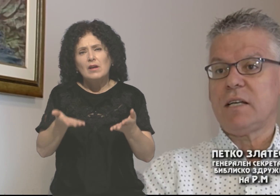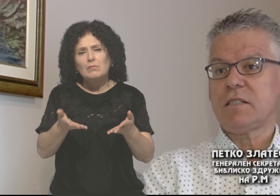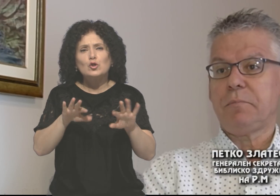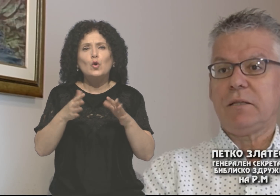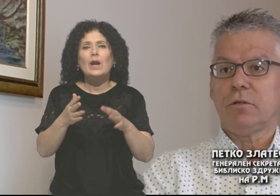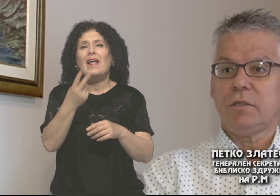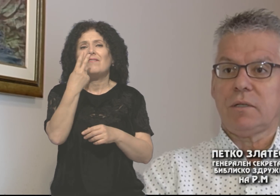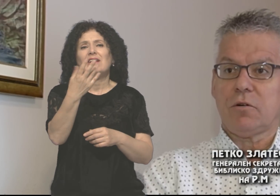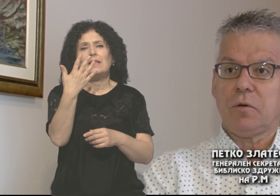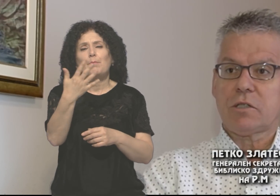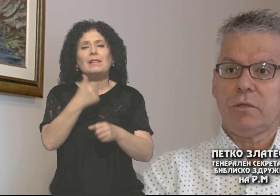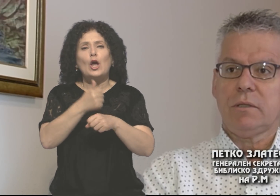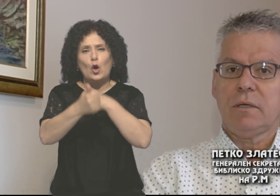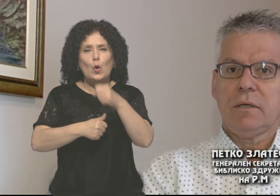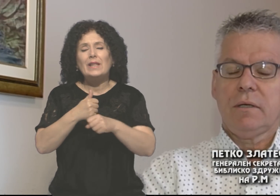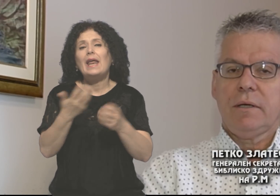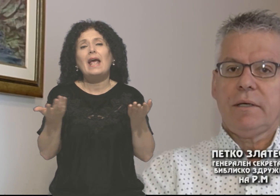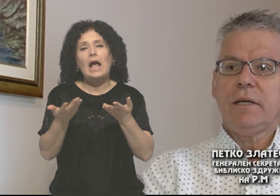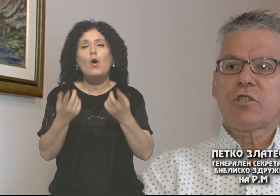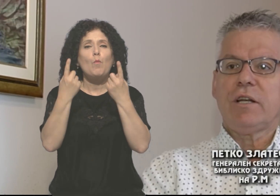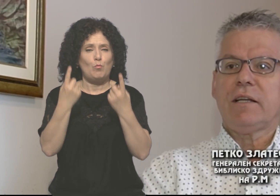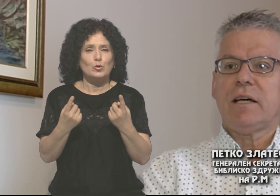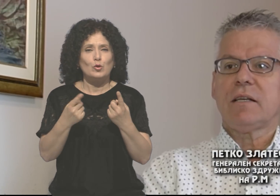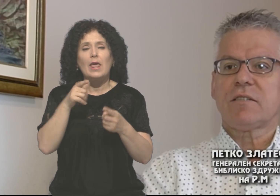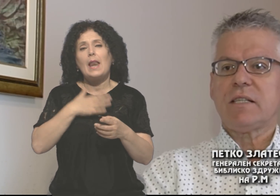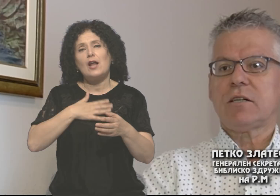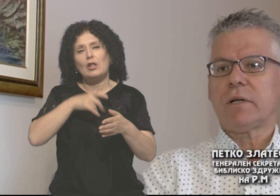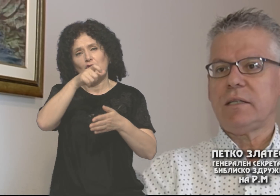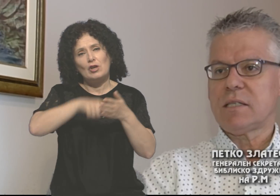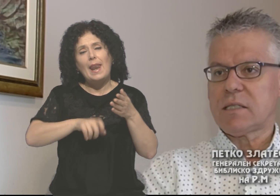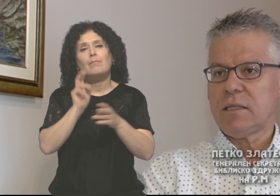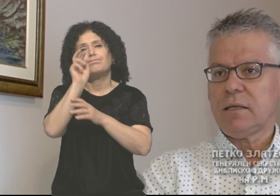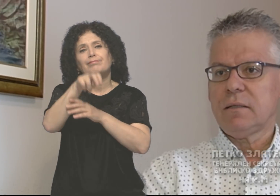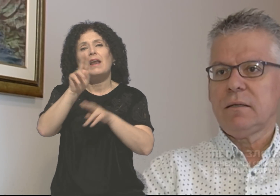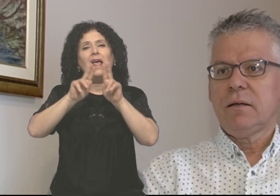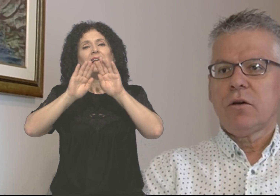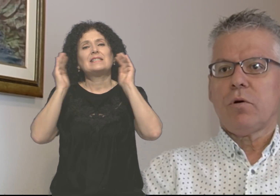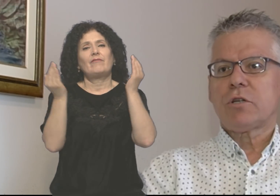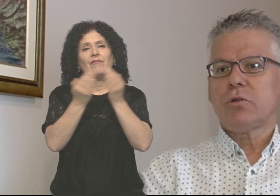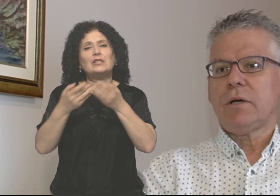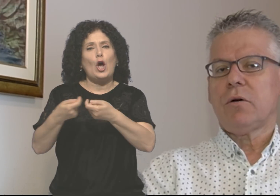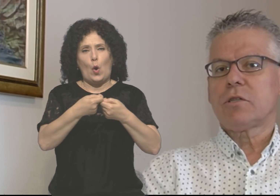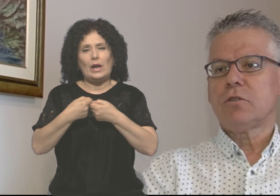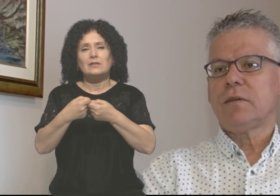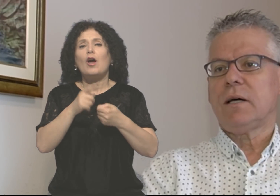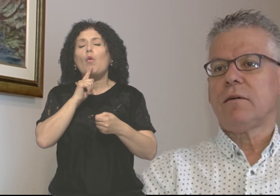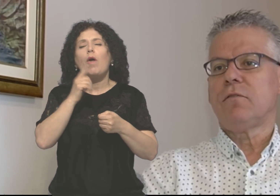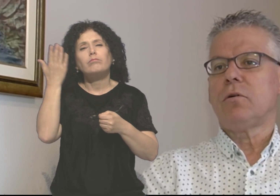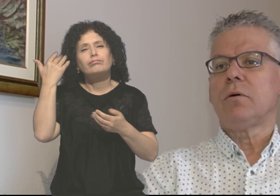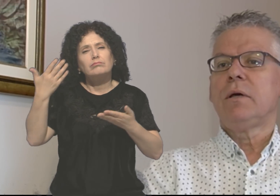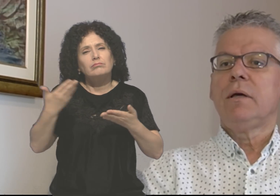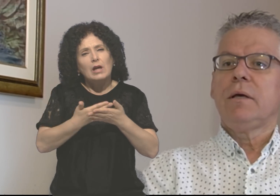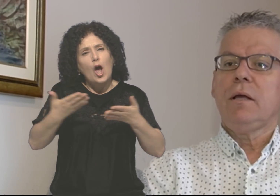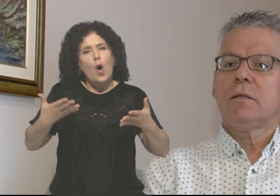скоро 25 години како постои и е член на една светска организација која што е основана